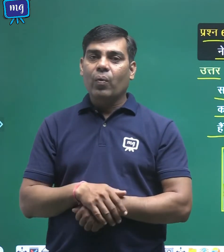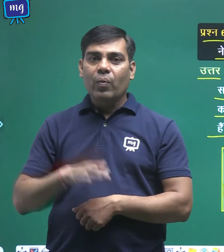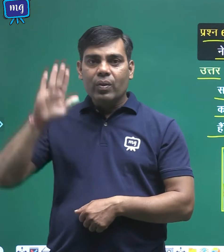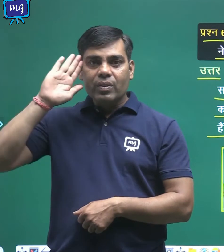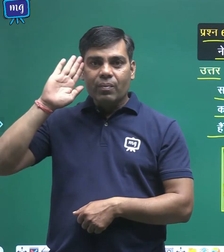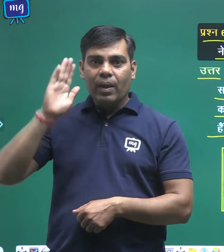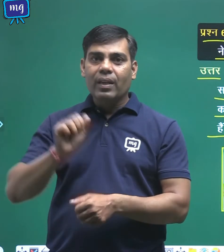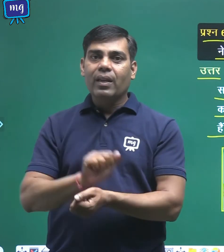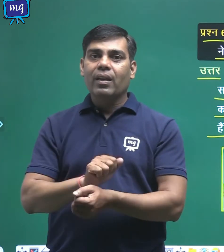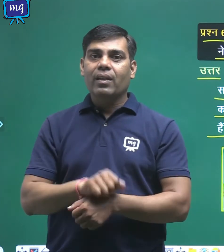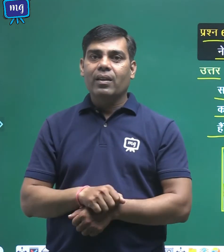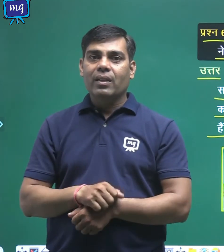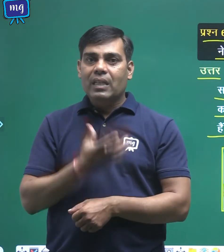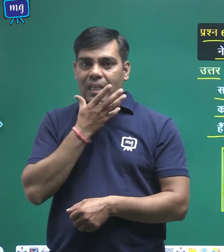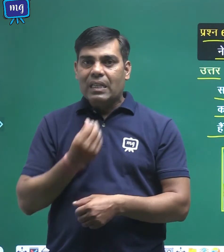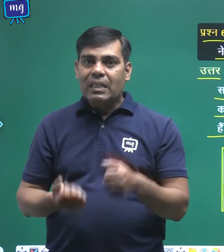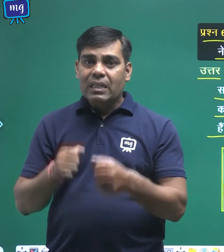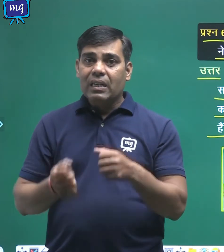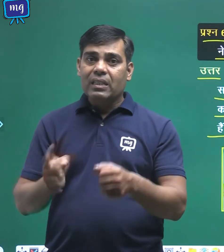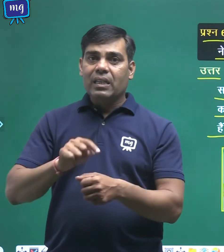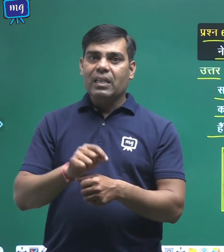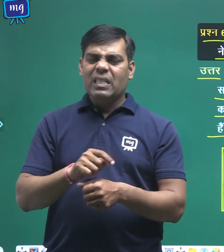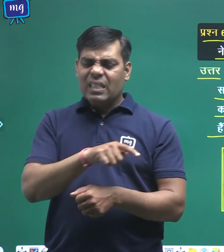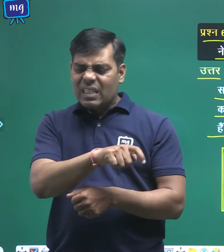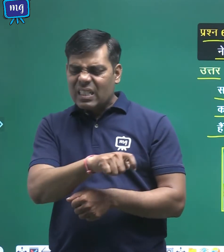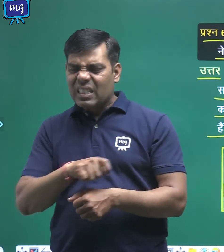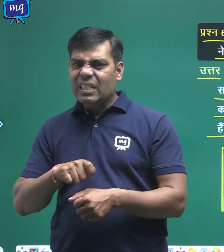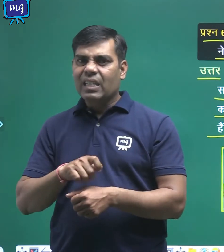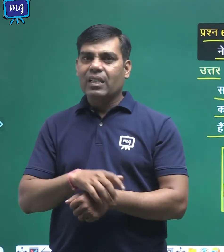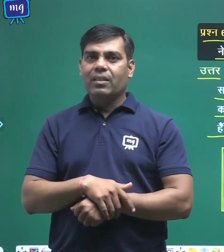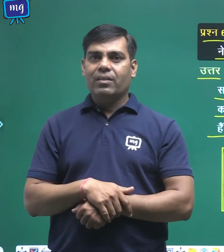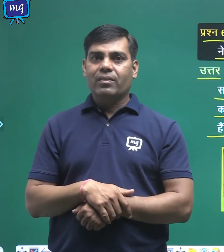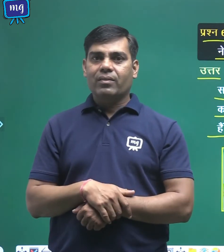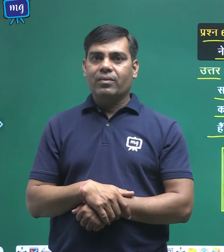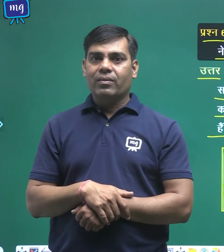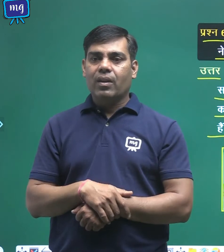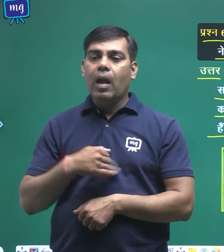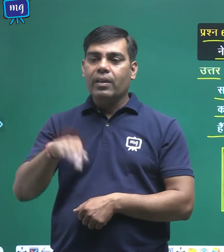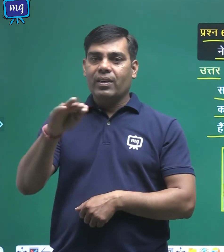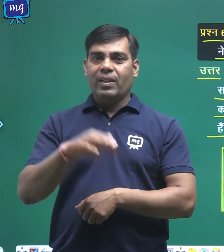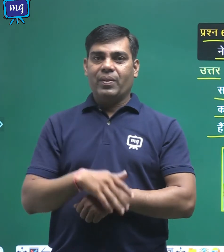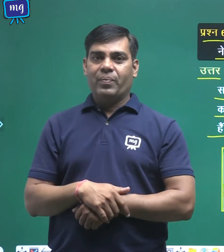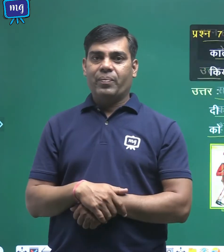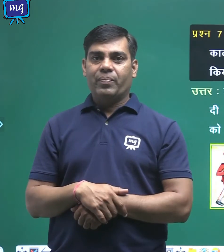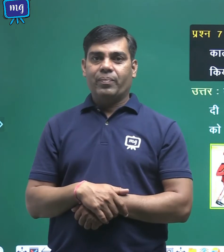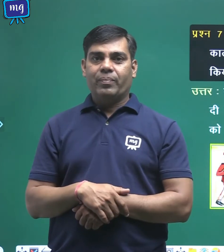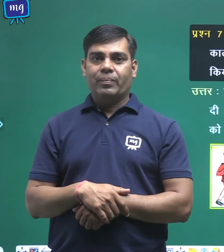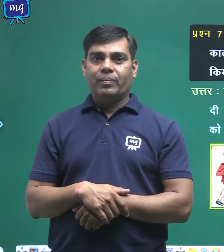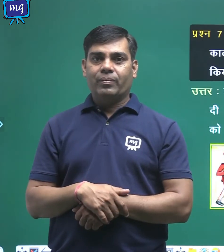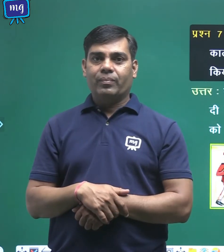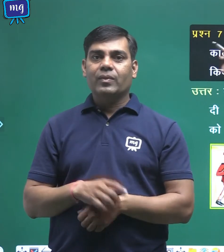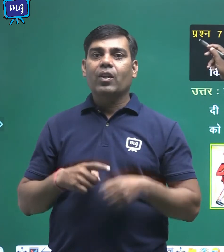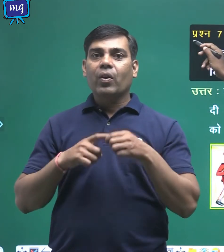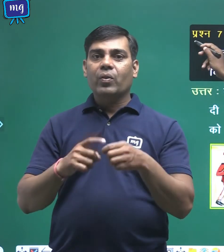सिपाही ट्रक से घसीट रहे हैं। आगे चलें।